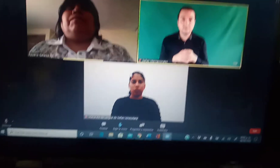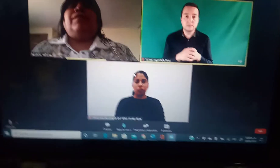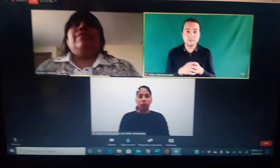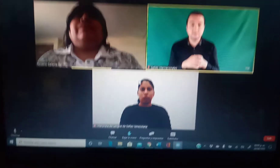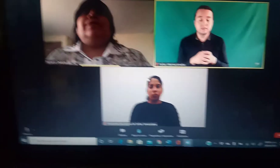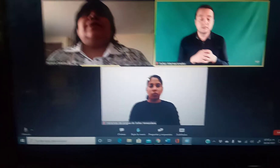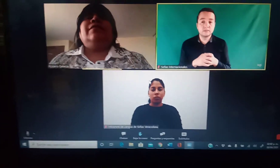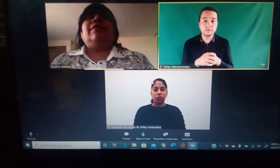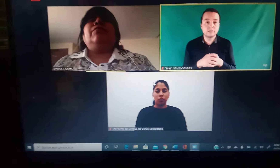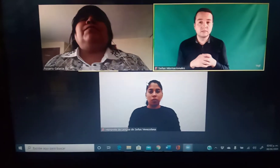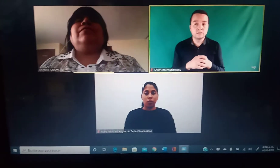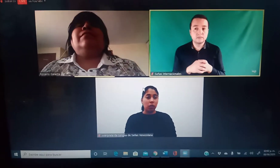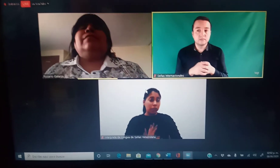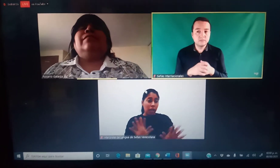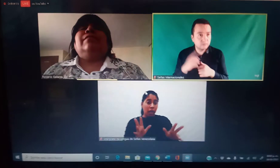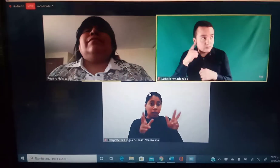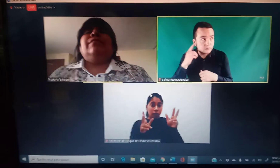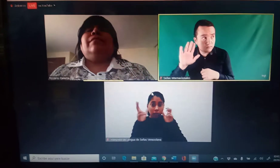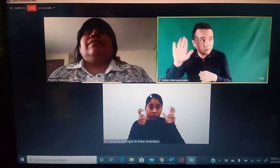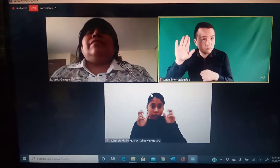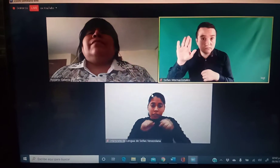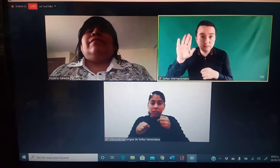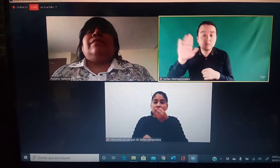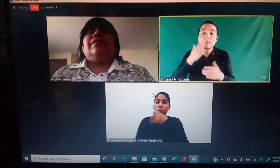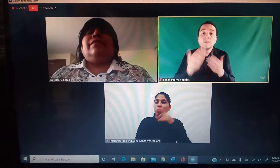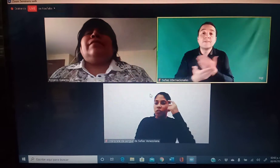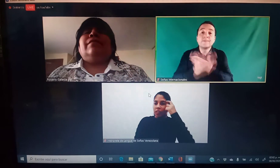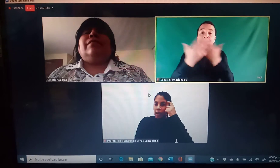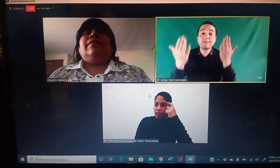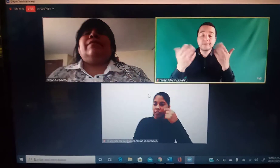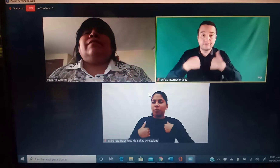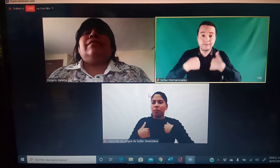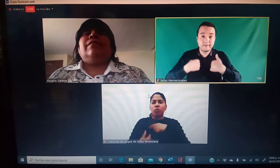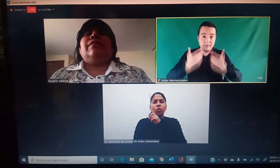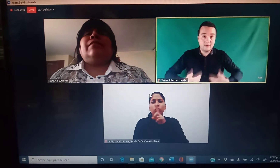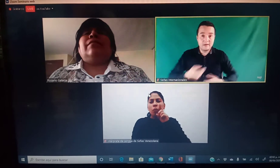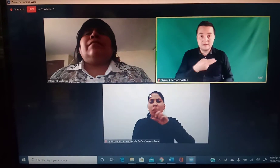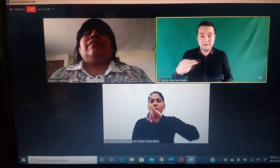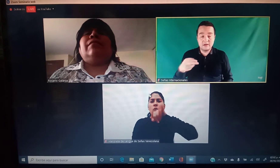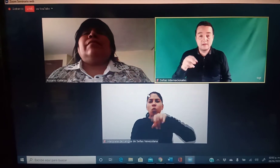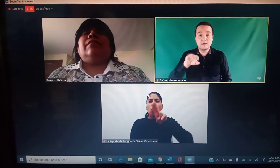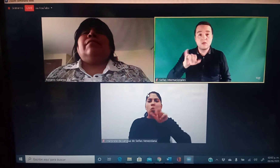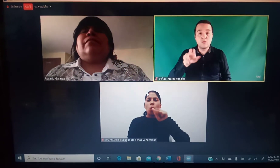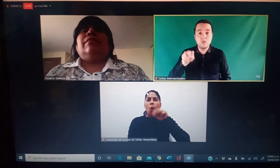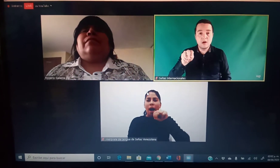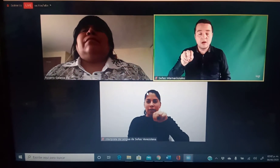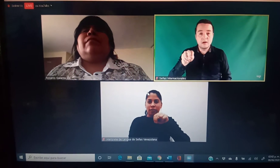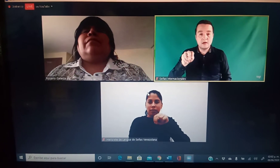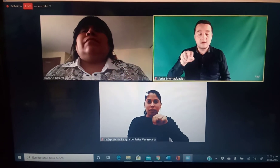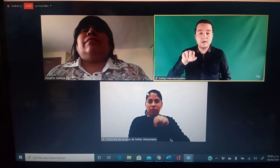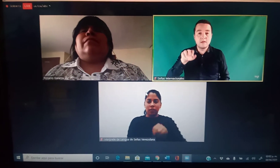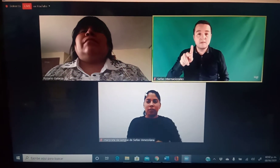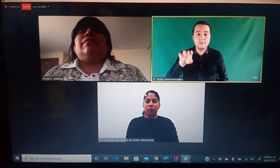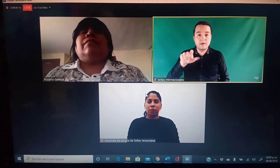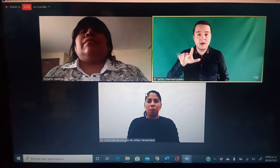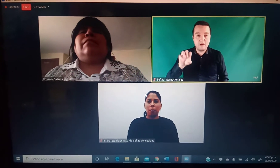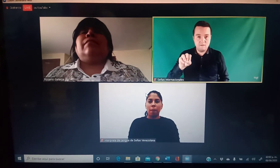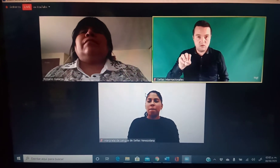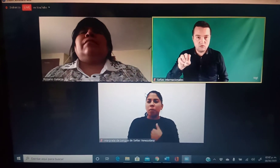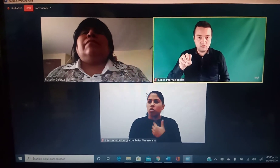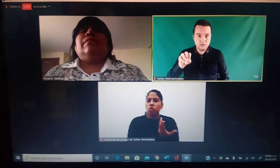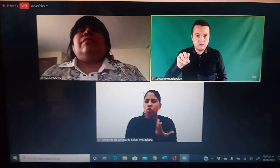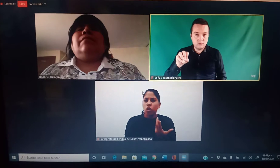Juan Pablo. Bueno, buenos días. Mi nombre es Juan Pablo Villín Valle, hablo de, o estoy participando desde la ciudad